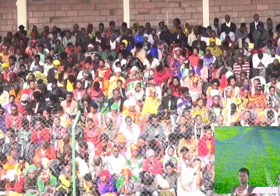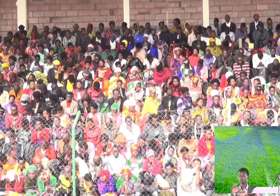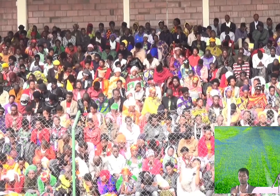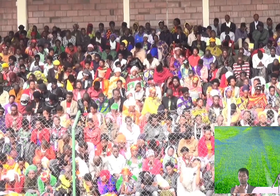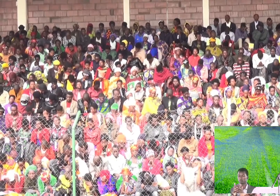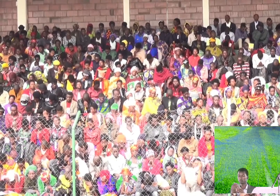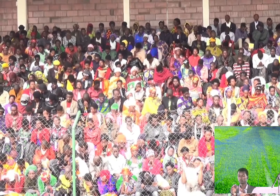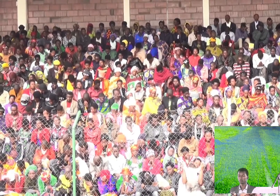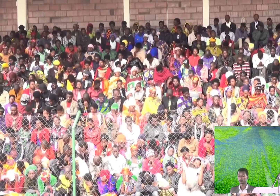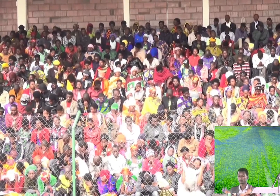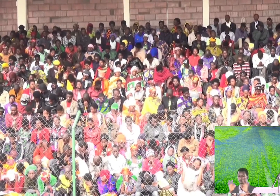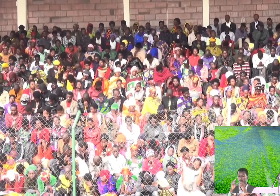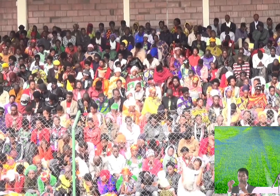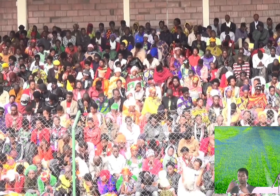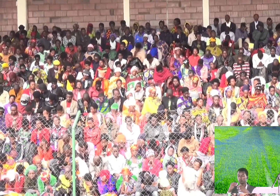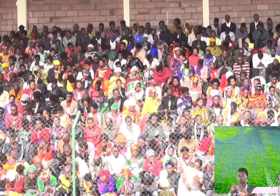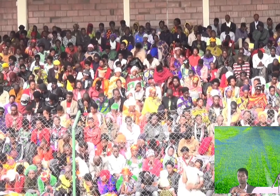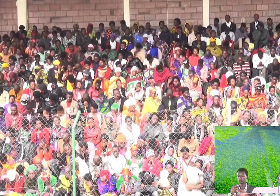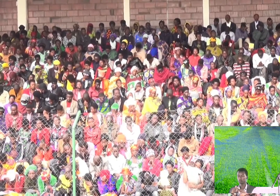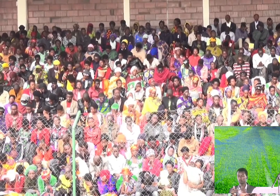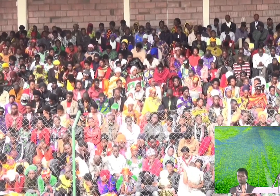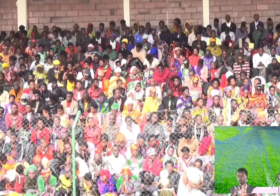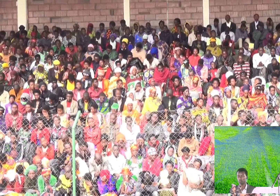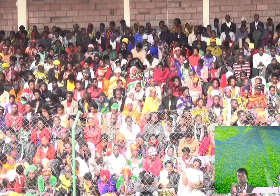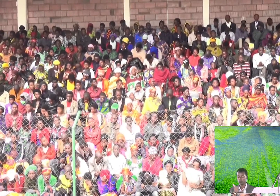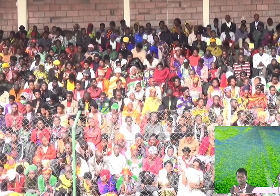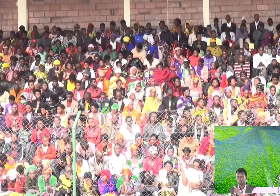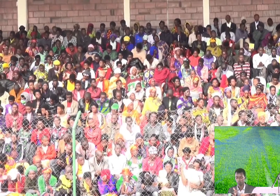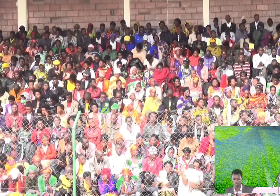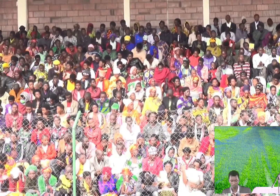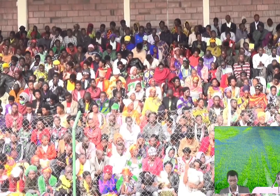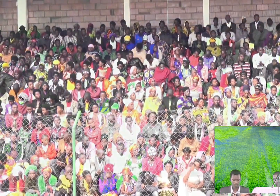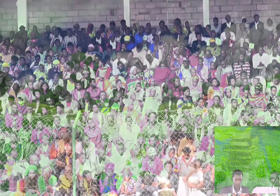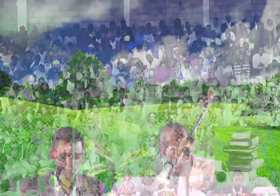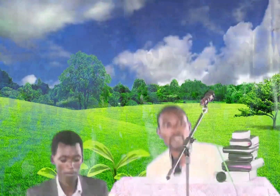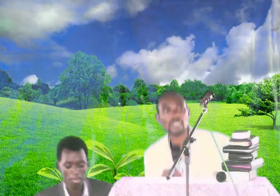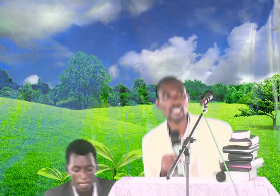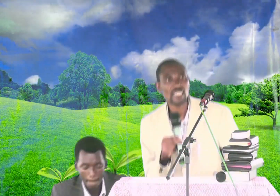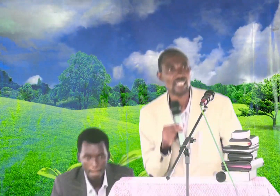bikwiriye ubwoko bwawe ubiduhere mu izina rya Yesu. Amen.